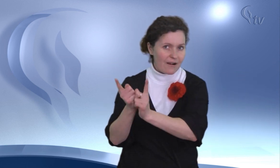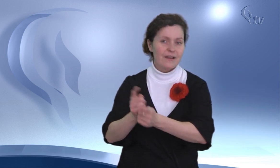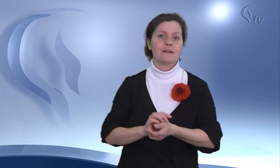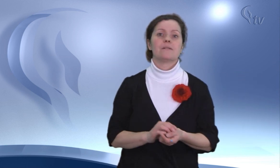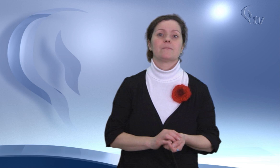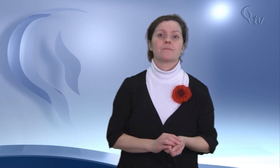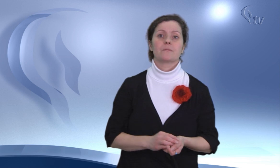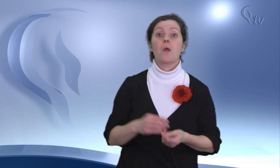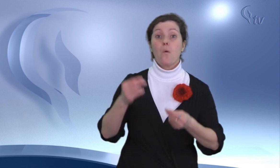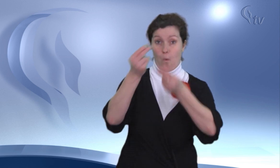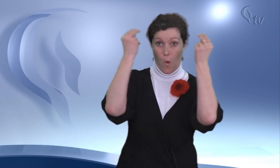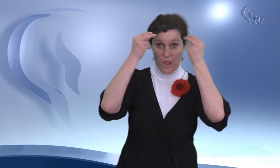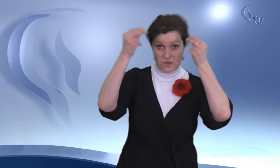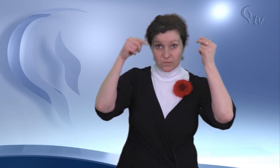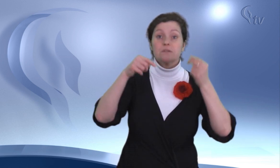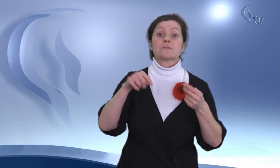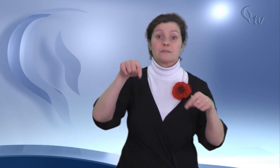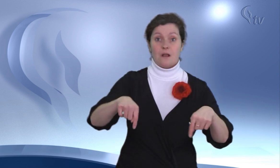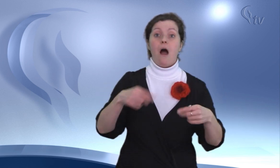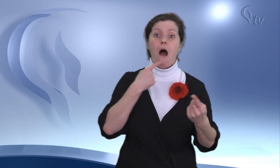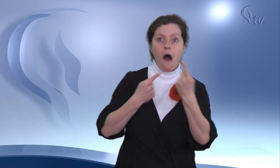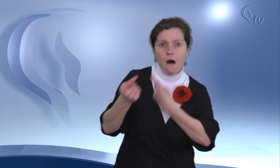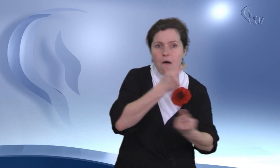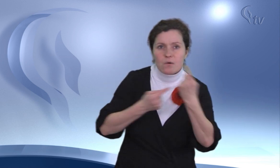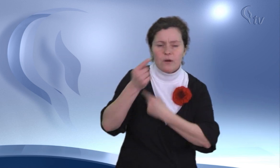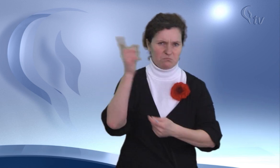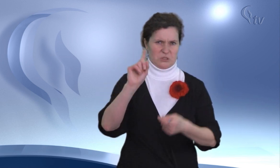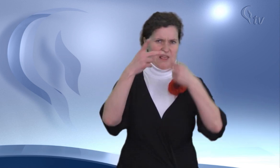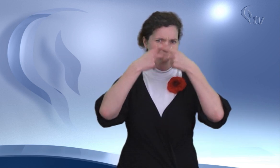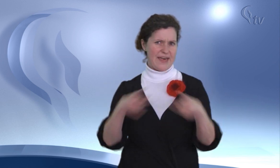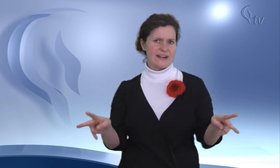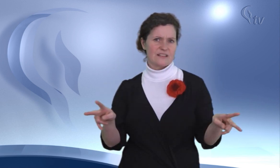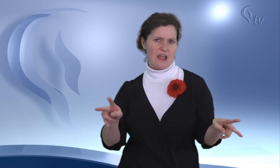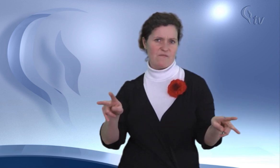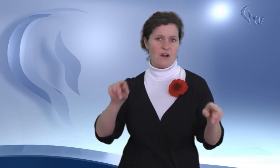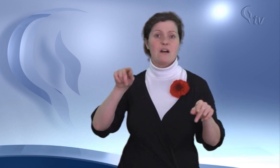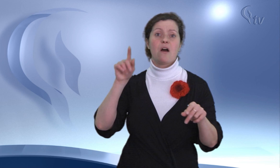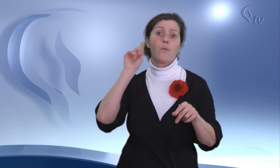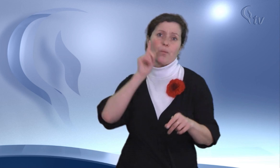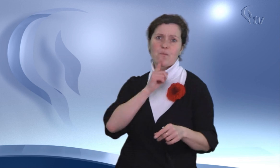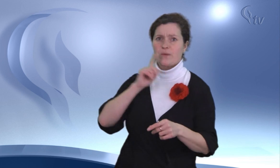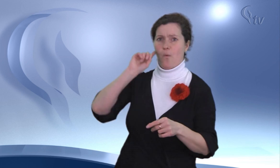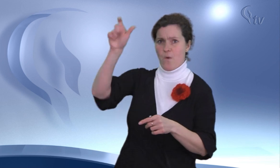Koolitusel arutatakse, mis on erinevus, kui kurt suhtleb kuuljaga viipekeele tõlgi kaudu või ilma